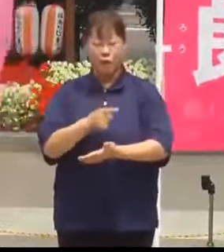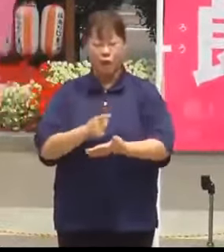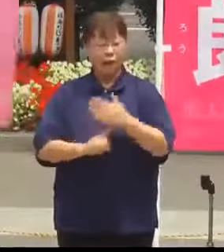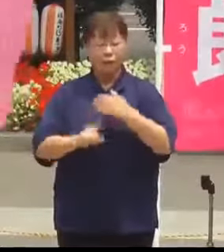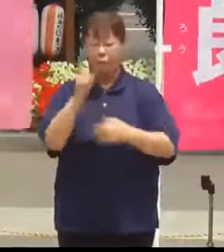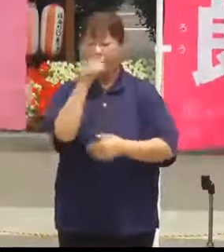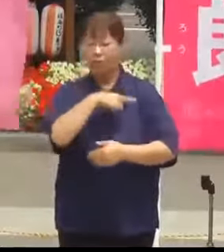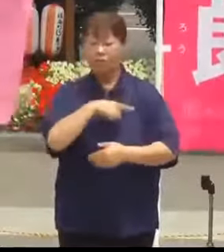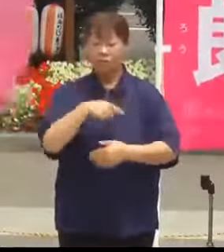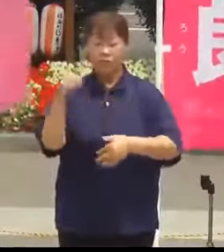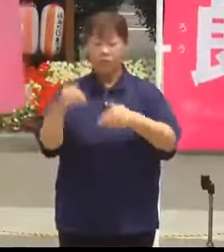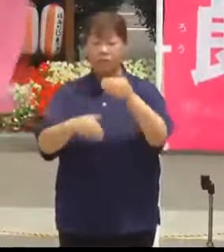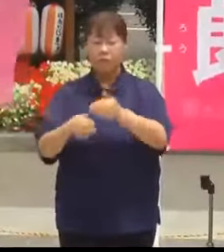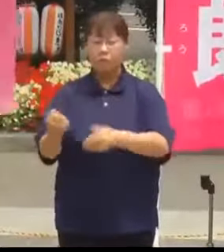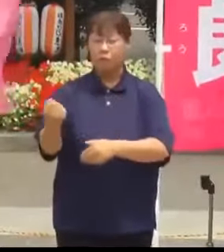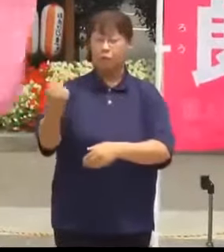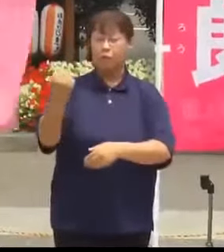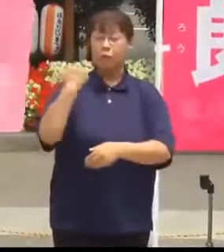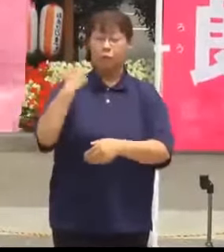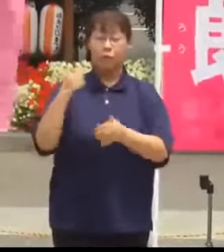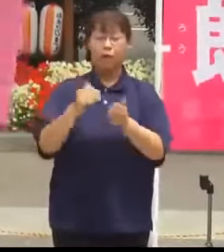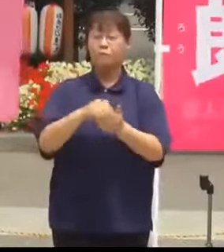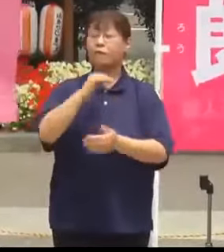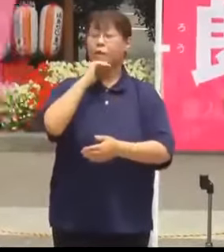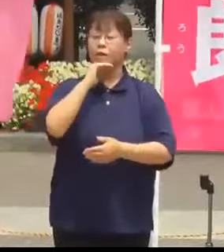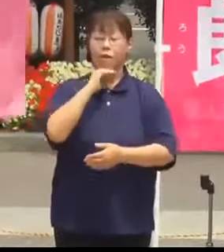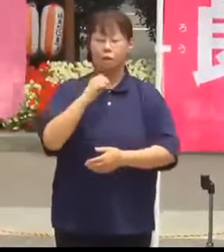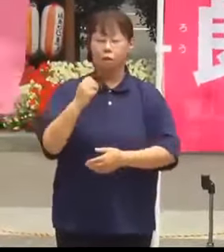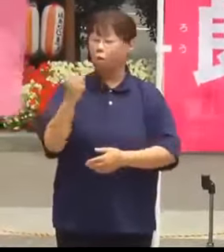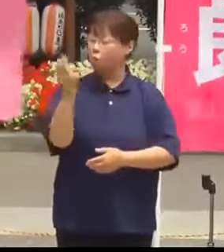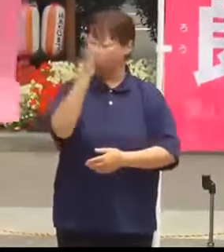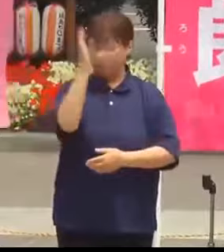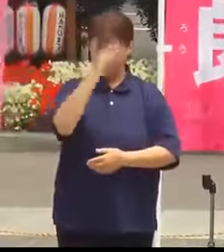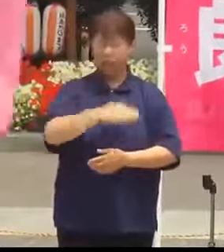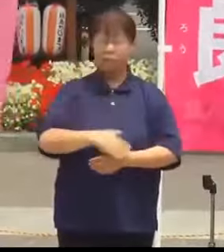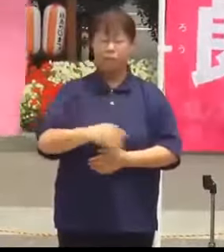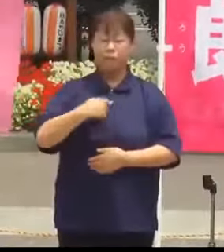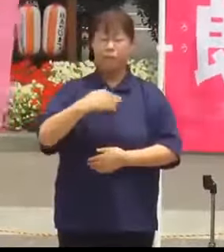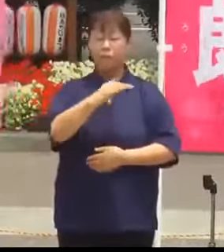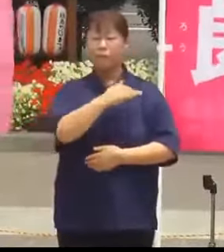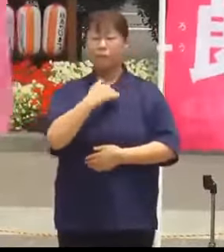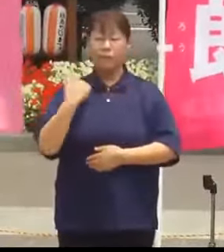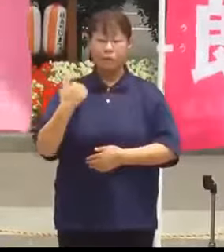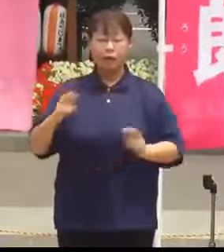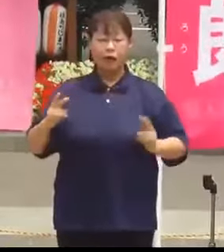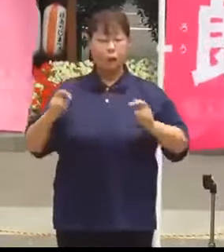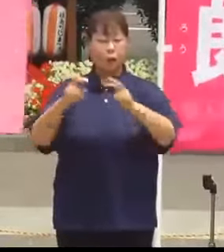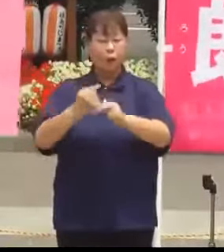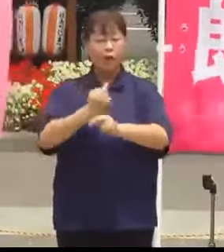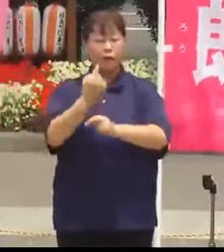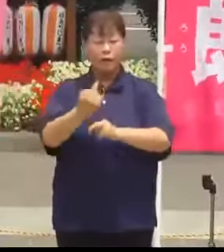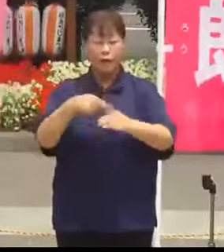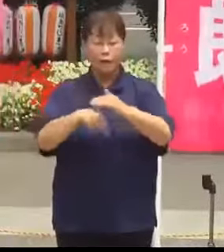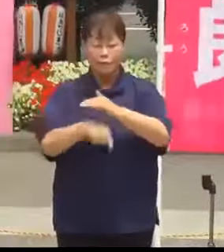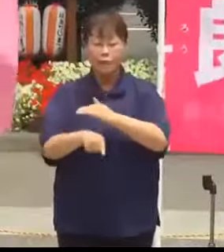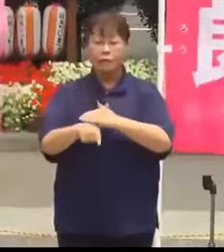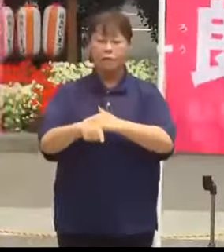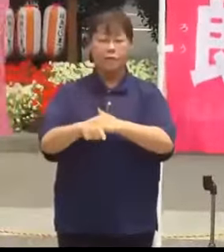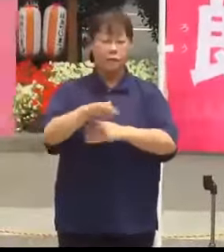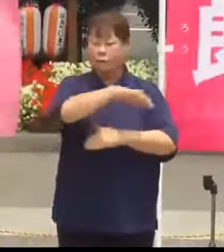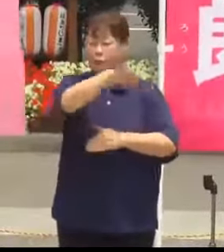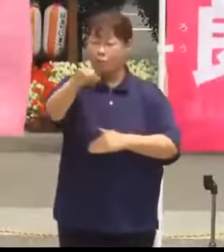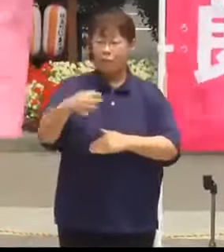てから帰ればいいだろうみたいなことに付き合う必要はないそのために私たち国家いるんでしょって皆さんに表立つされてるんです